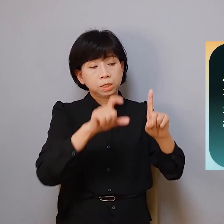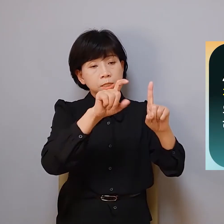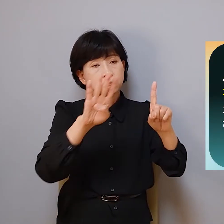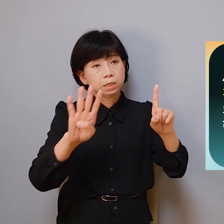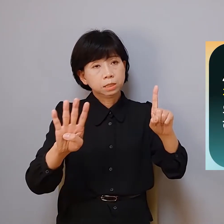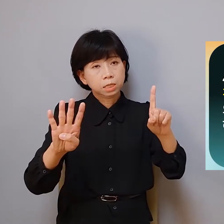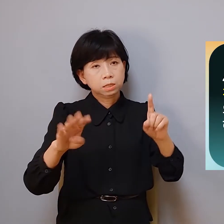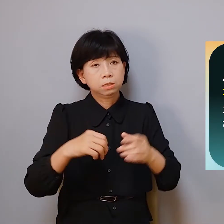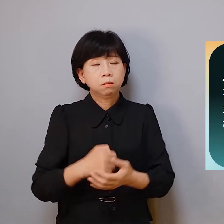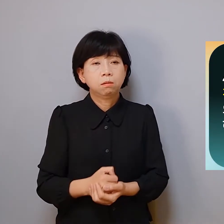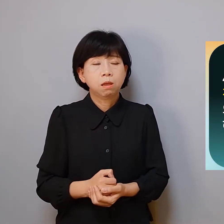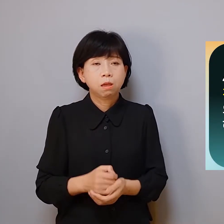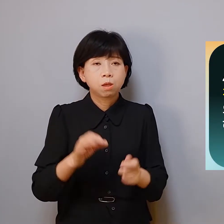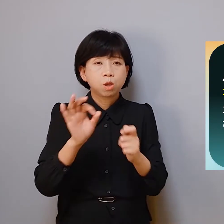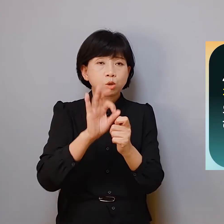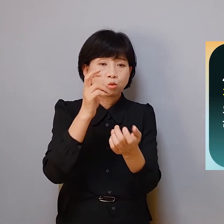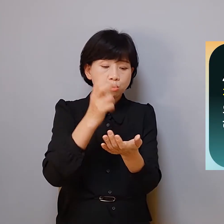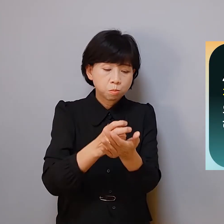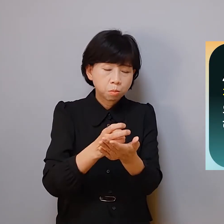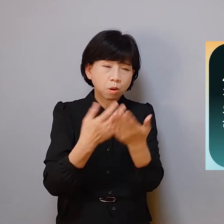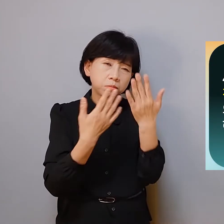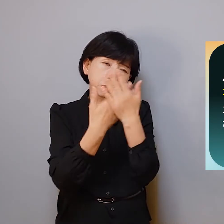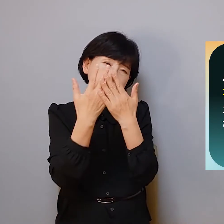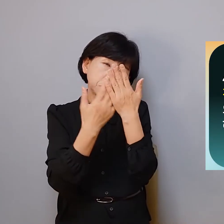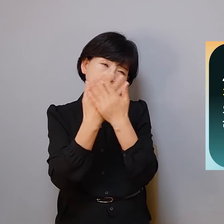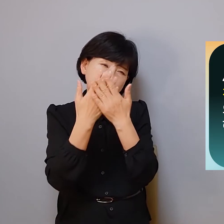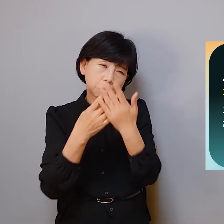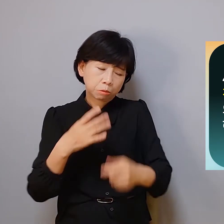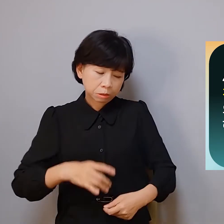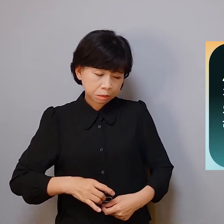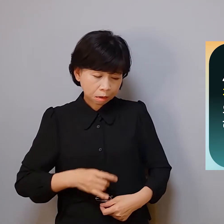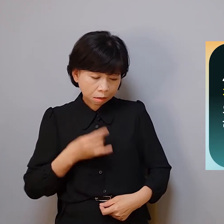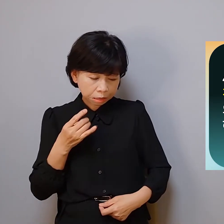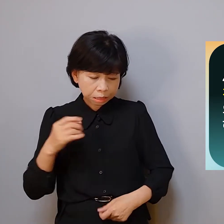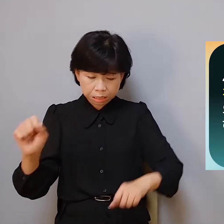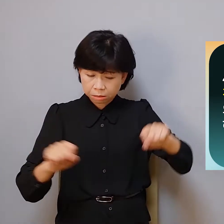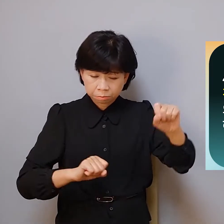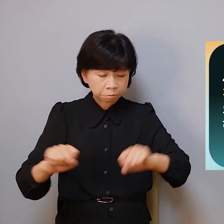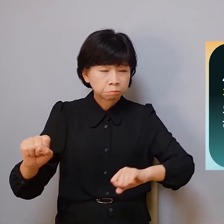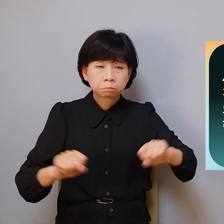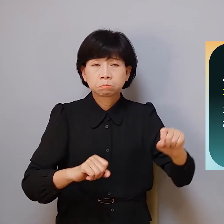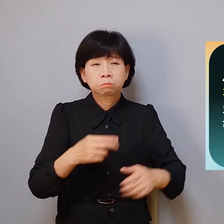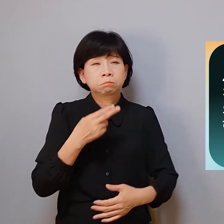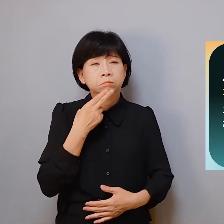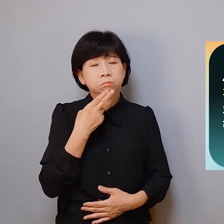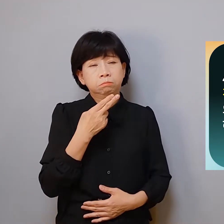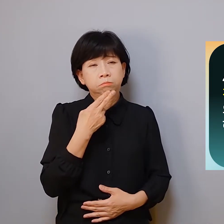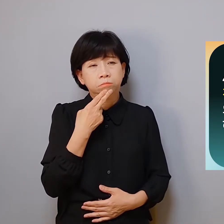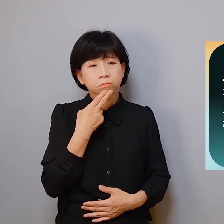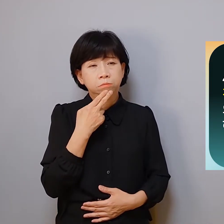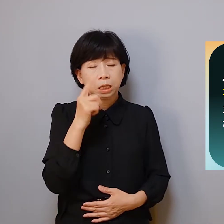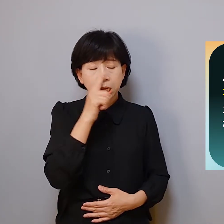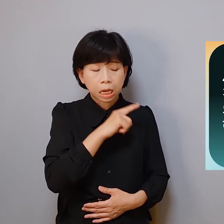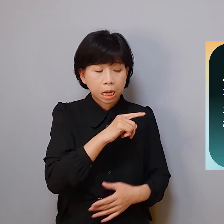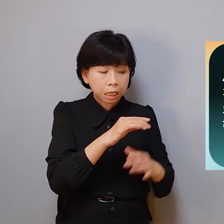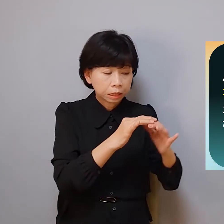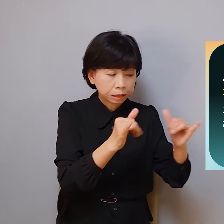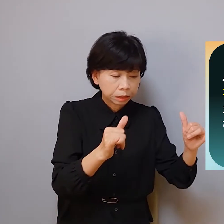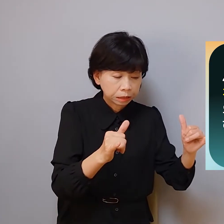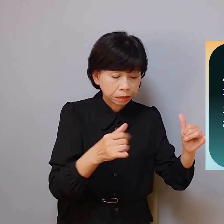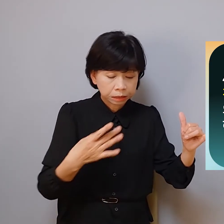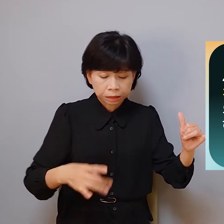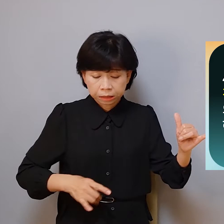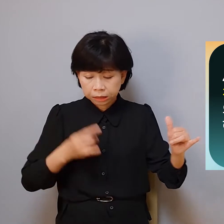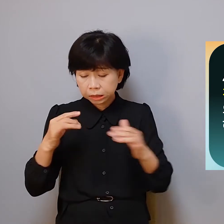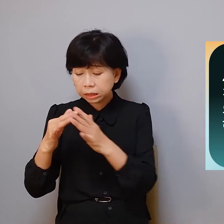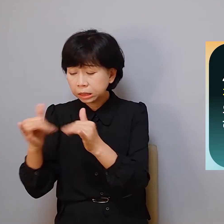있어요. 이러므로 율법이 어떻게 돼요? 해이하고 정의가 전혀 시행되지 못하오니 이는 악인이